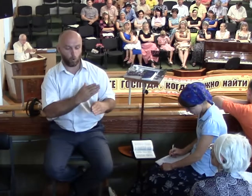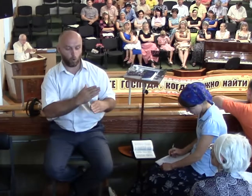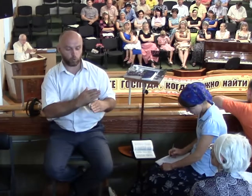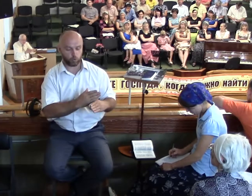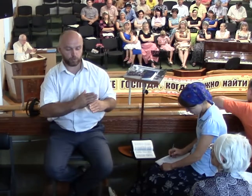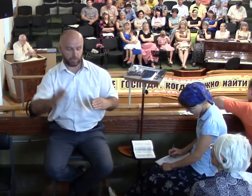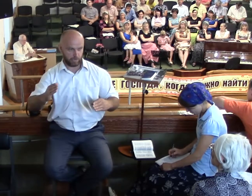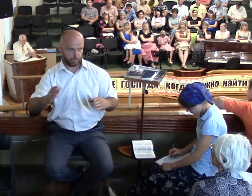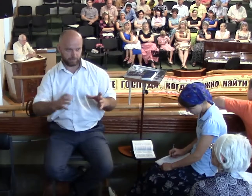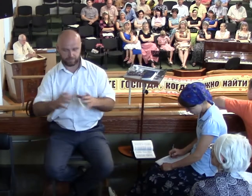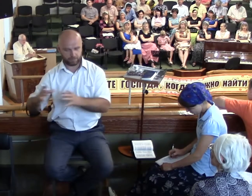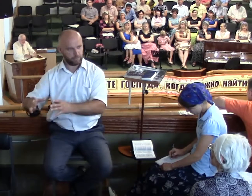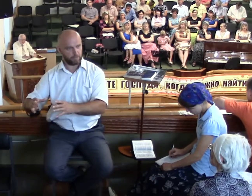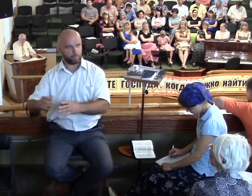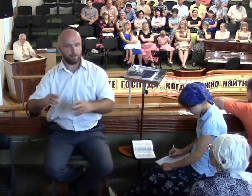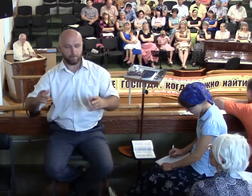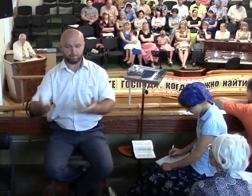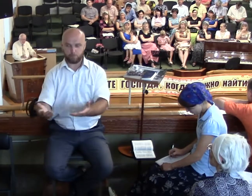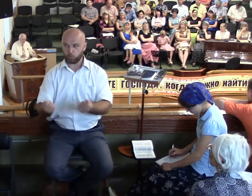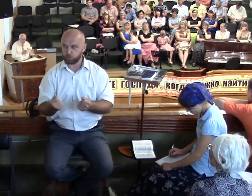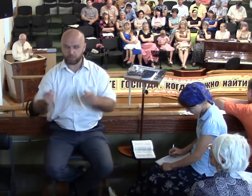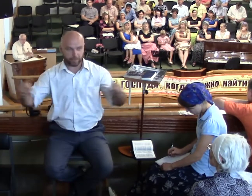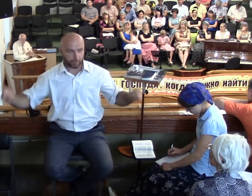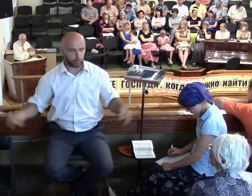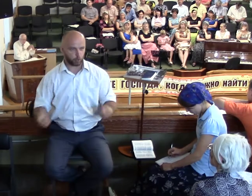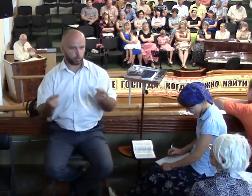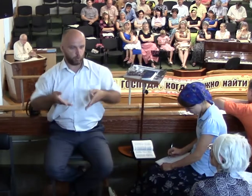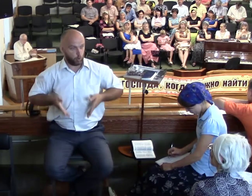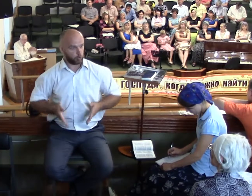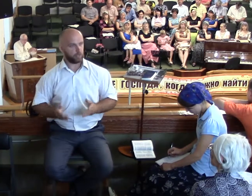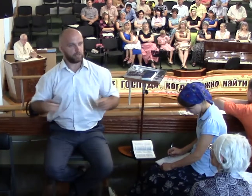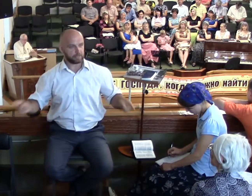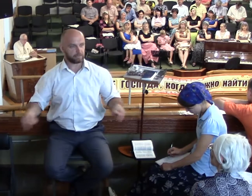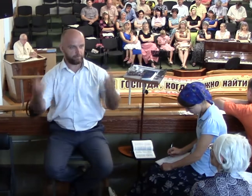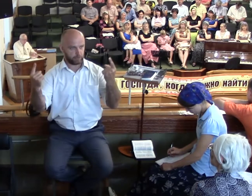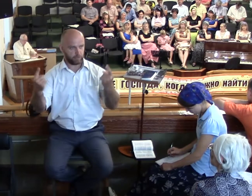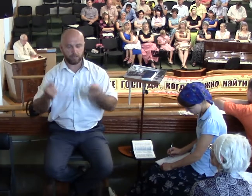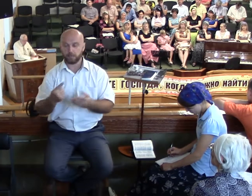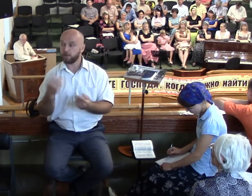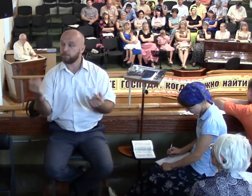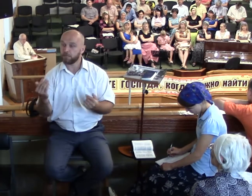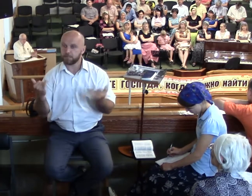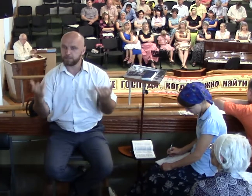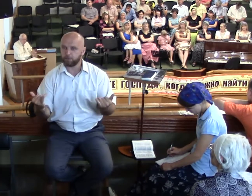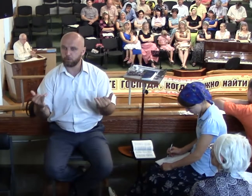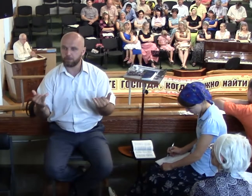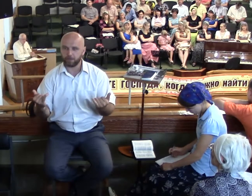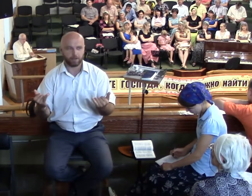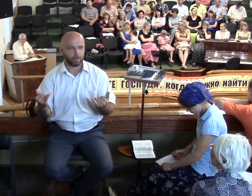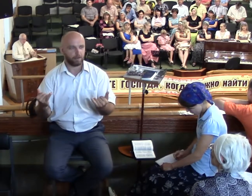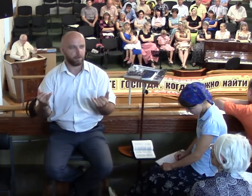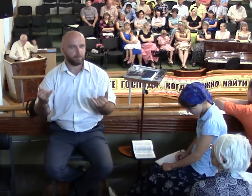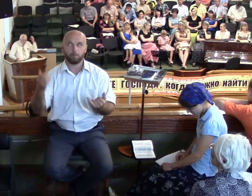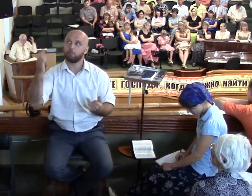Мы получили рождение свыше, и теперь мы принадлежим Богу. Мы уже принадлежим